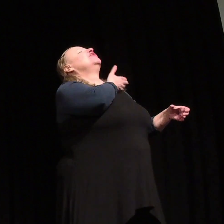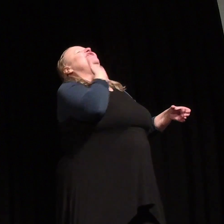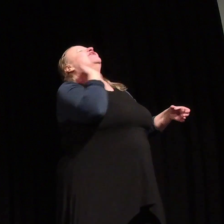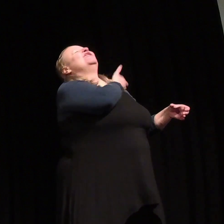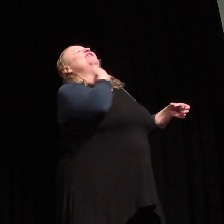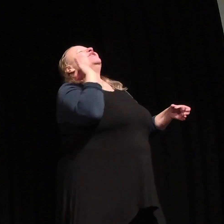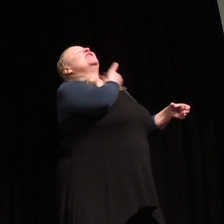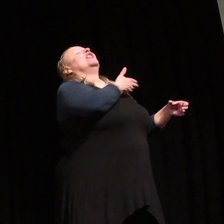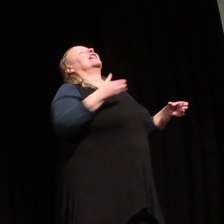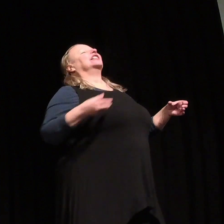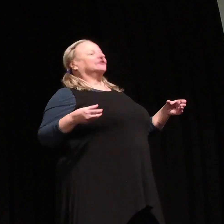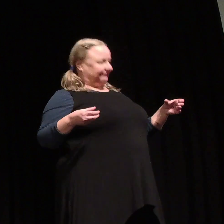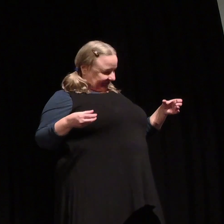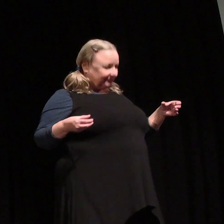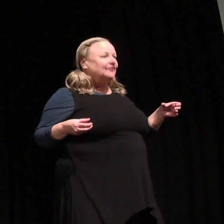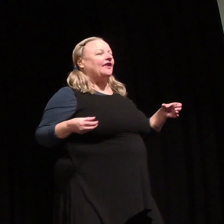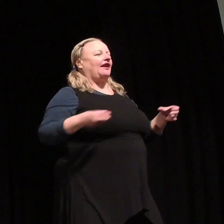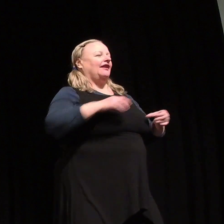OK.